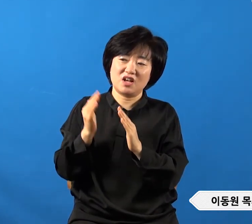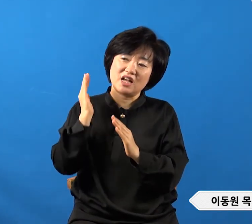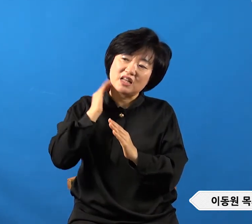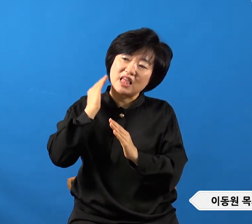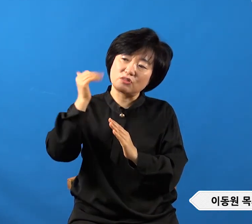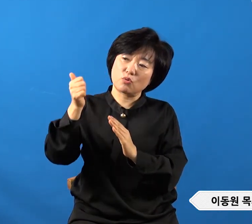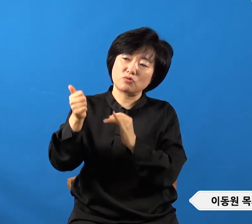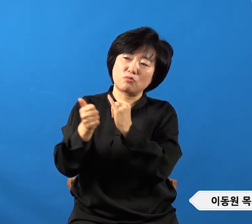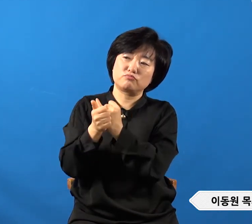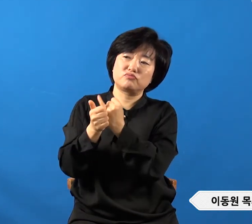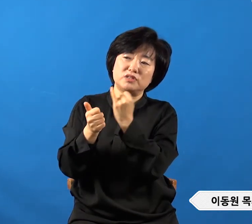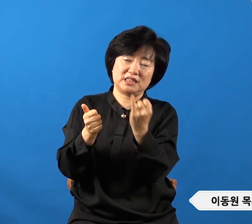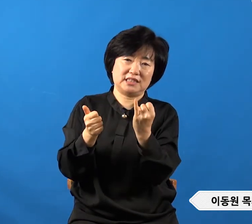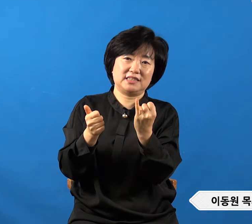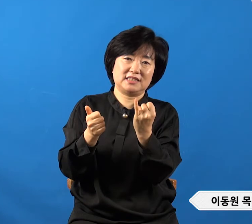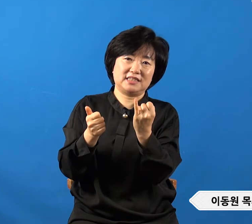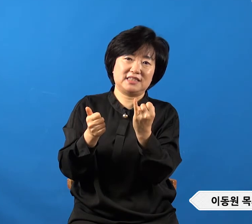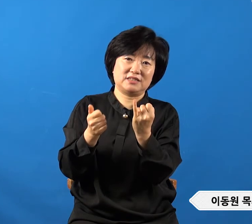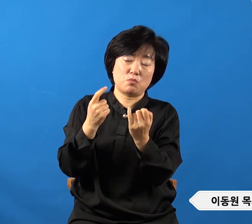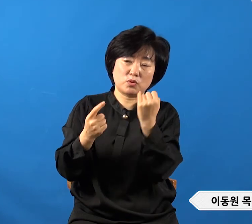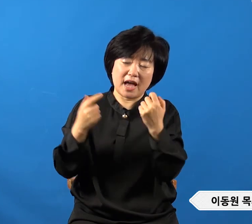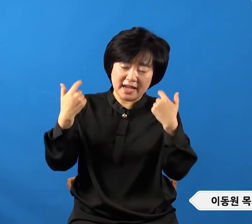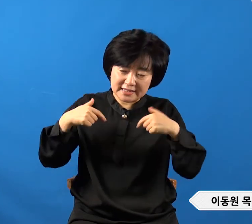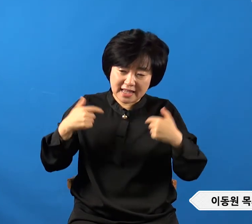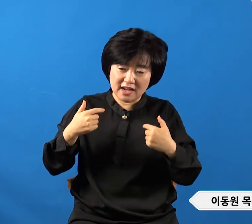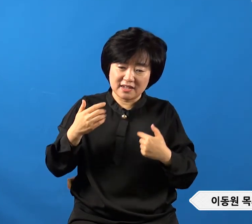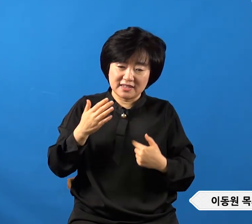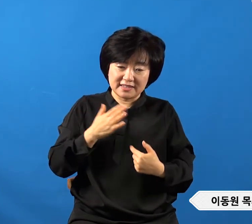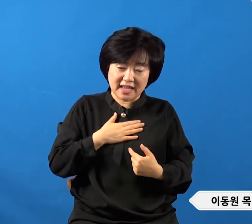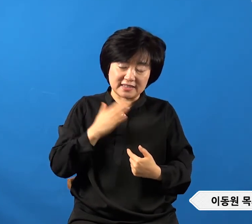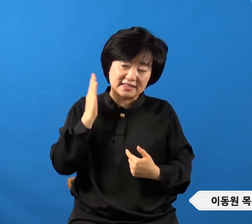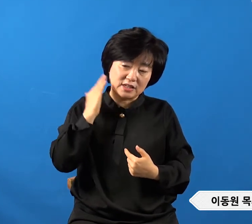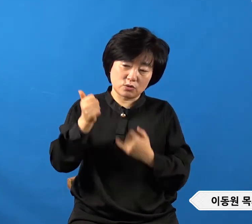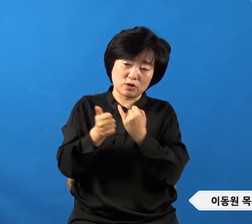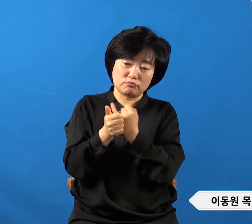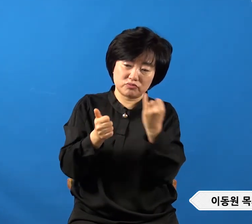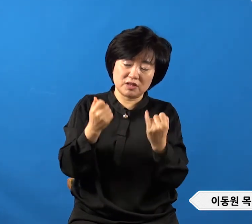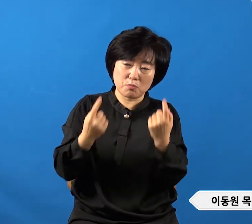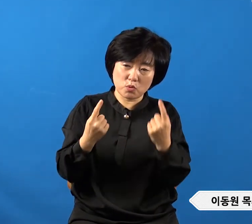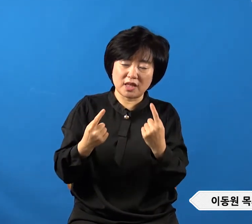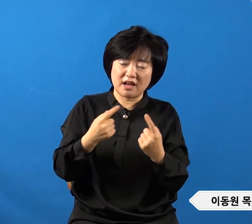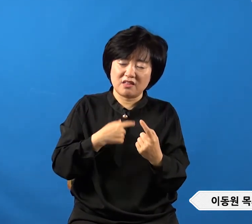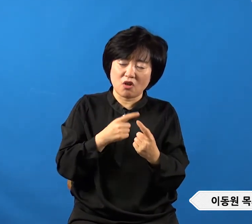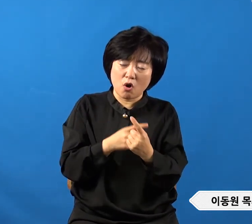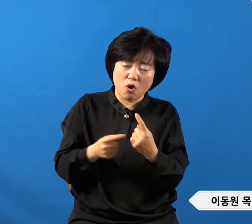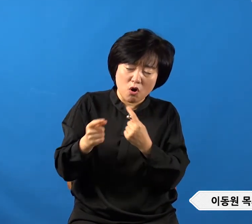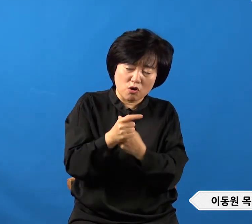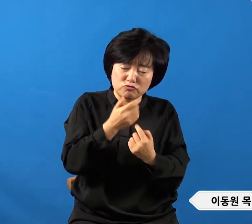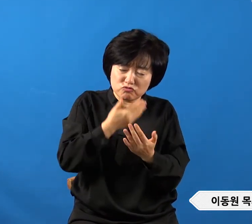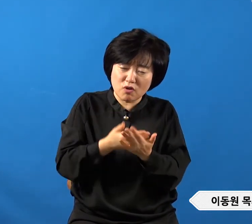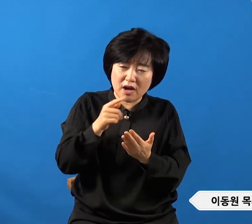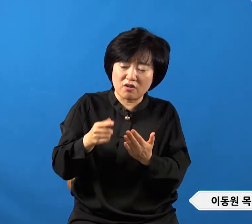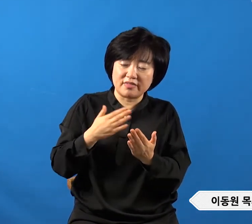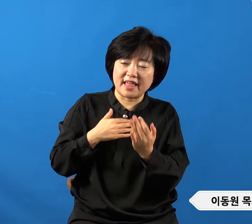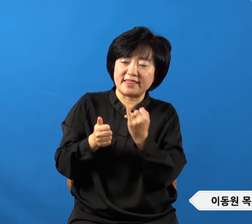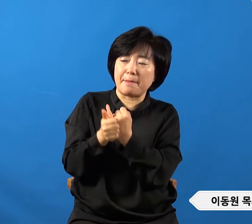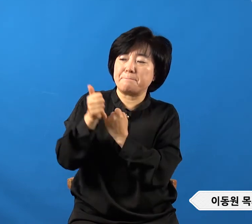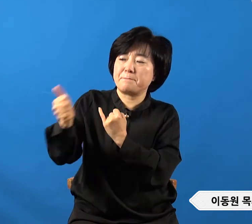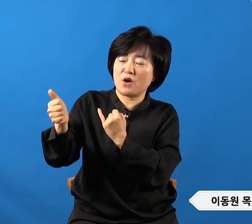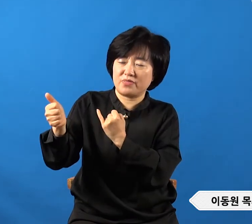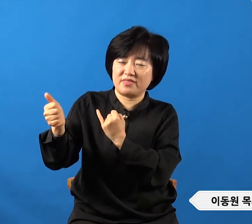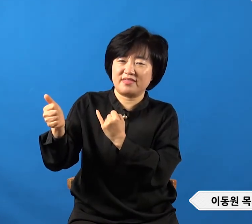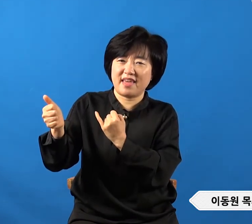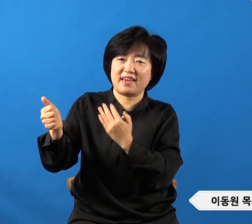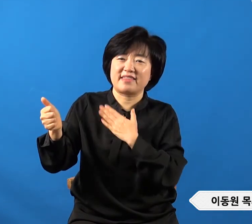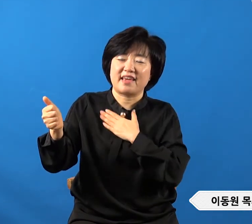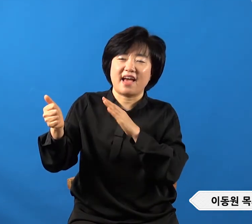대통령 부인이었지만은 항상 그는 대통령 부인보다 내게 앞선 더 중요한 것은 나는 내 남편에게